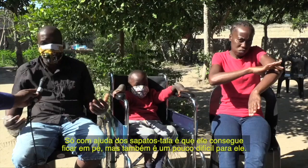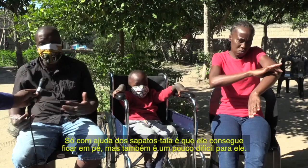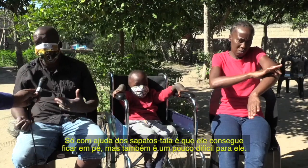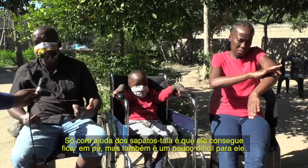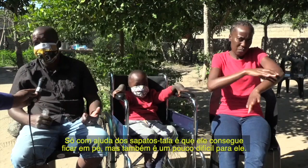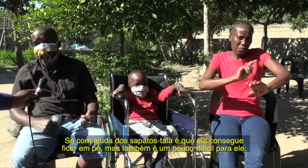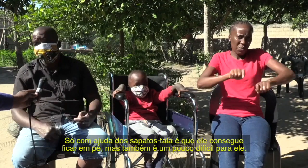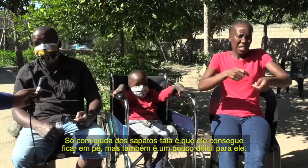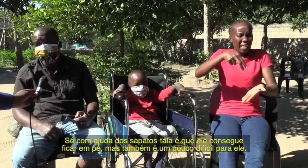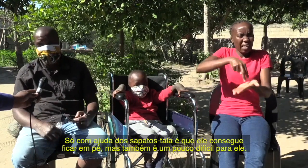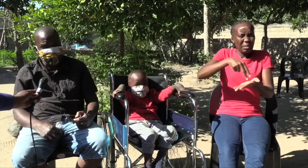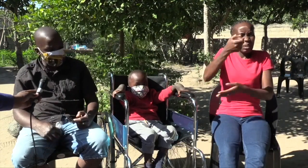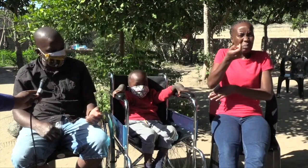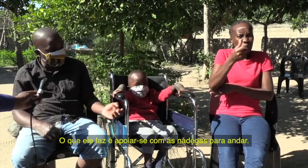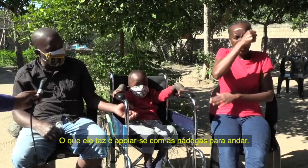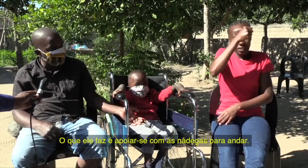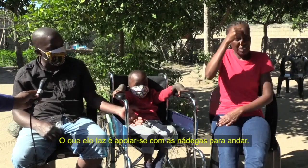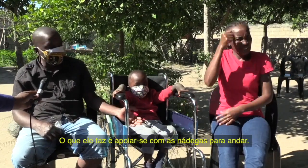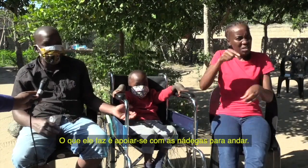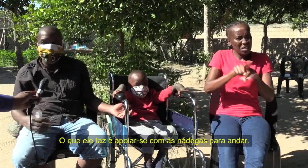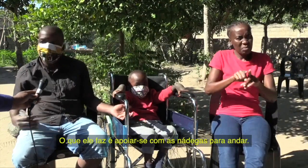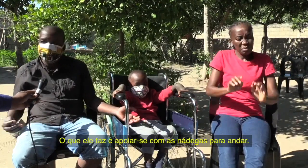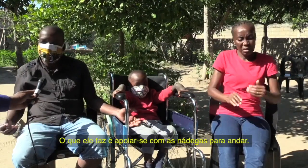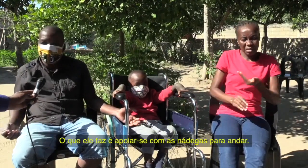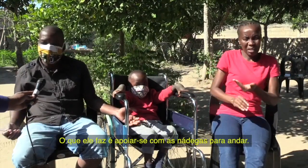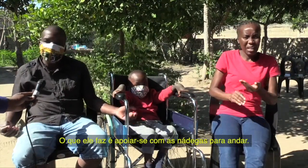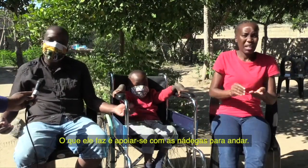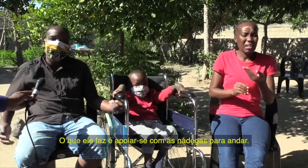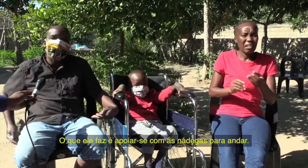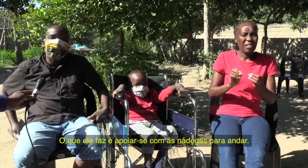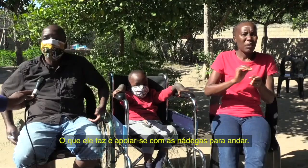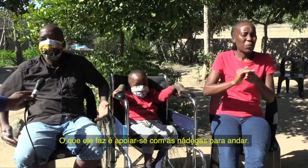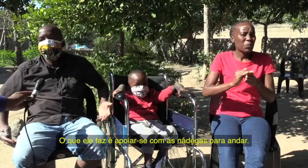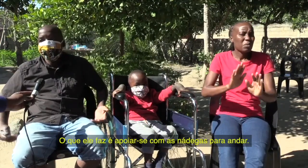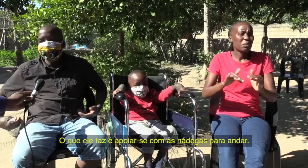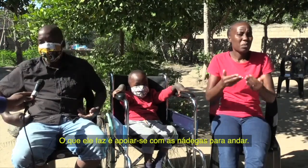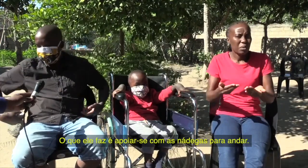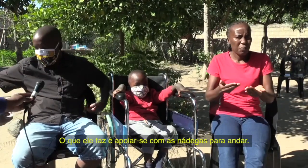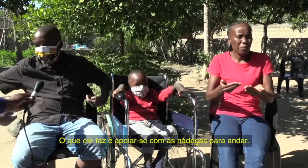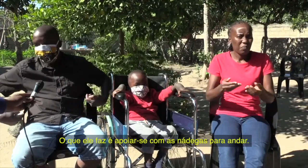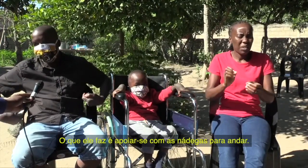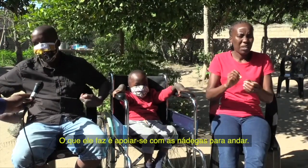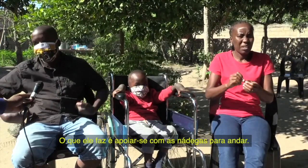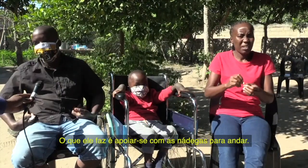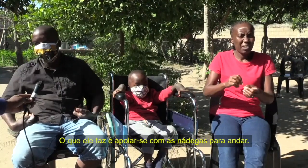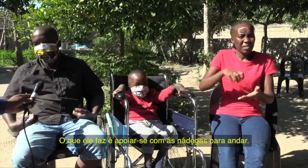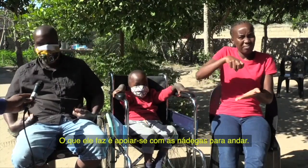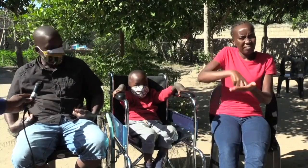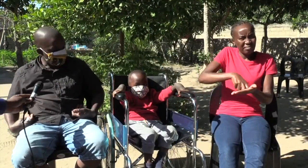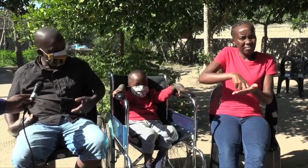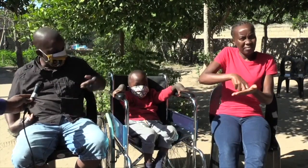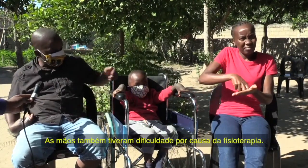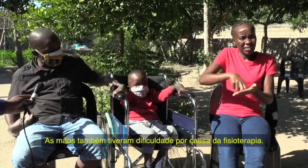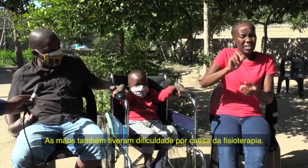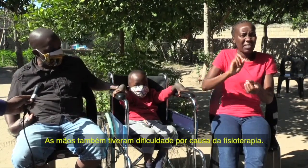um pouco difícil para ele então o que ele usa já é andar quase de nádegas com apoio do curso